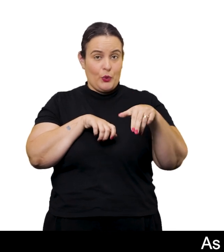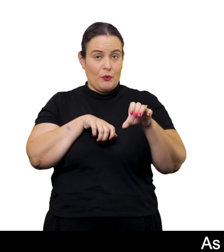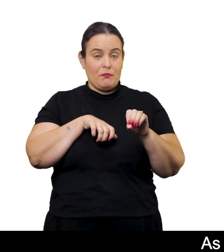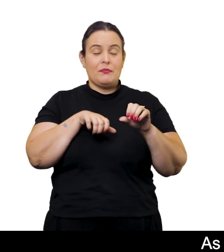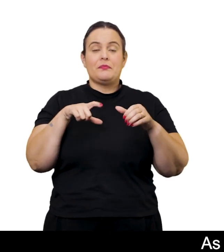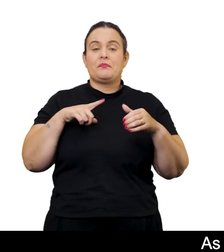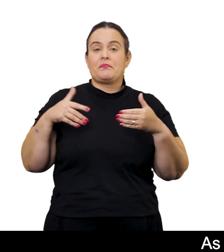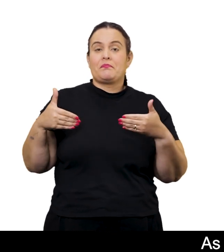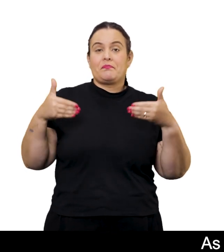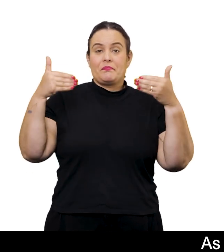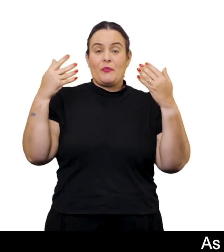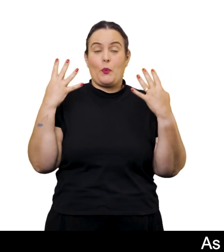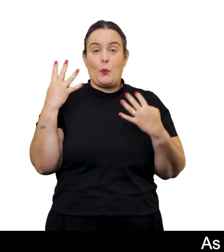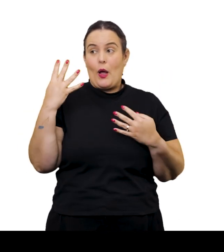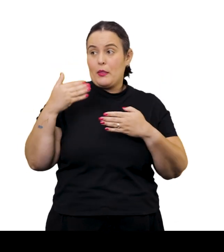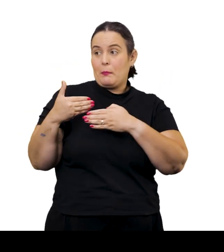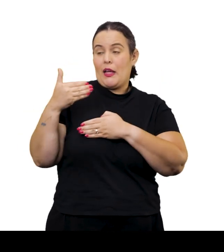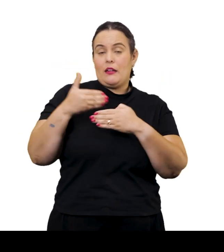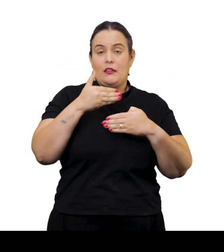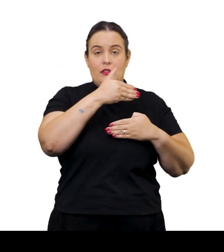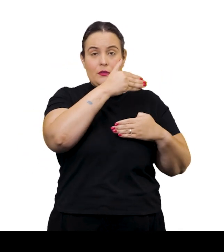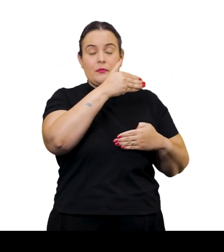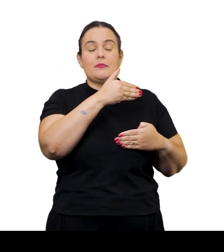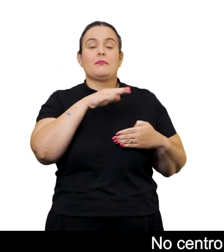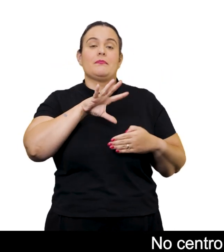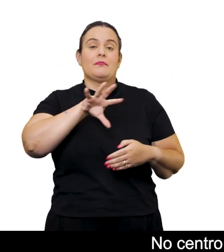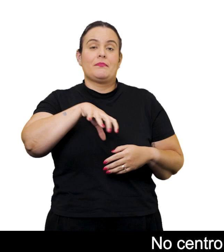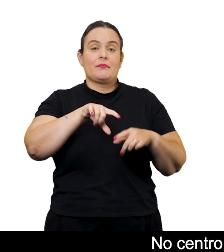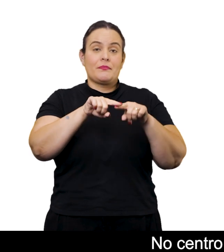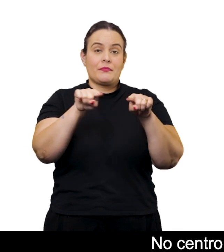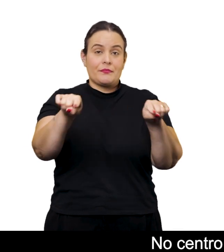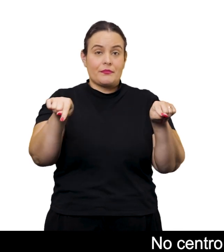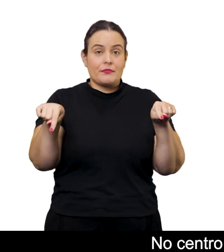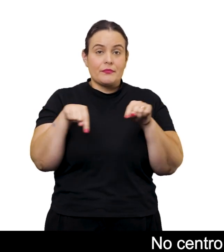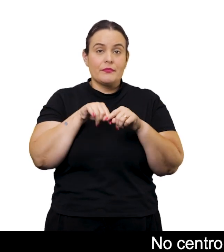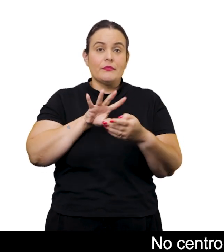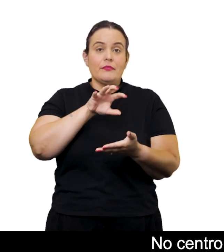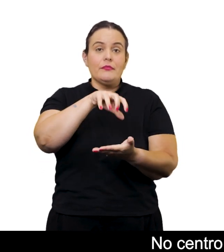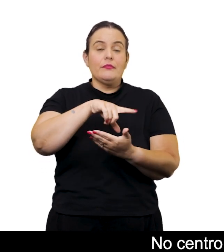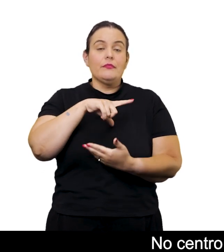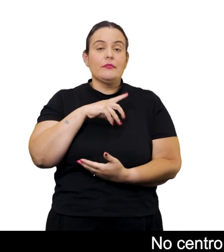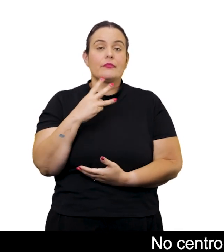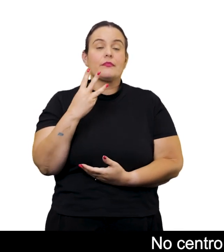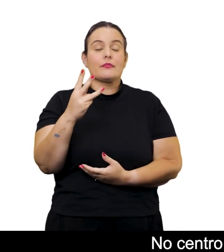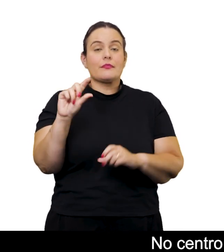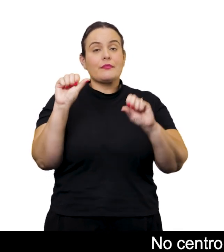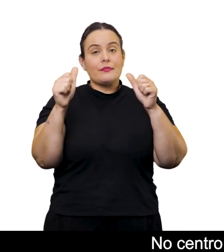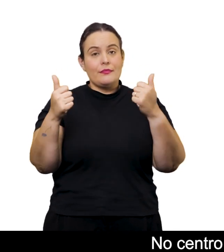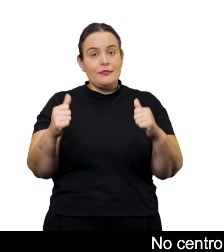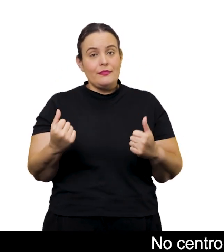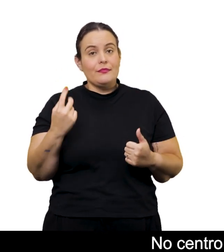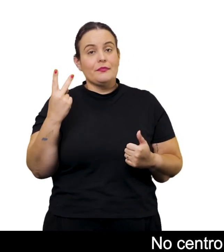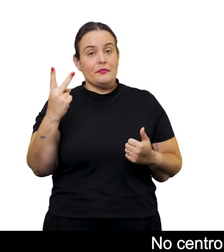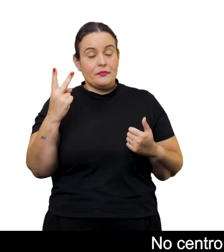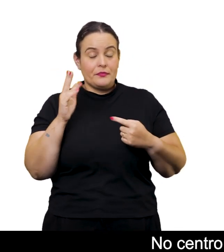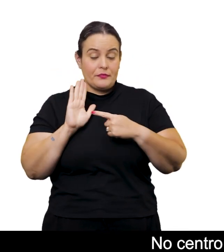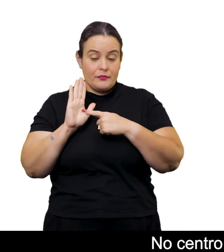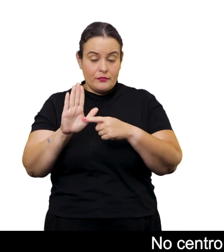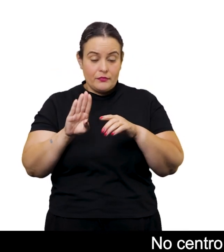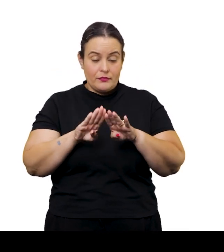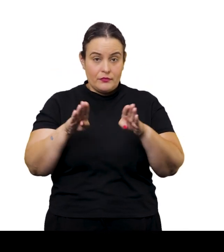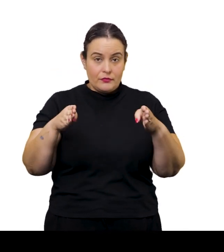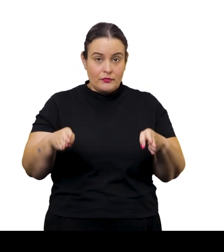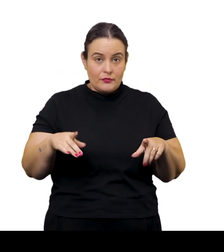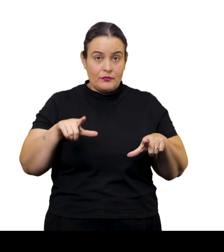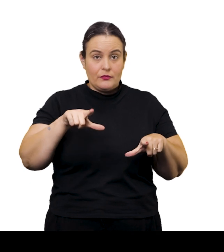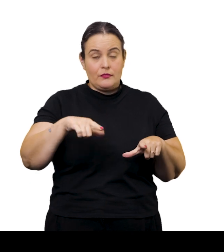dispostas nas 4 paredes brancas da sala, que é quadrada. No centro do espaço estão 3 obras, 2 delas expostas em